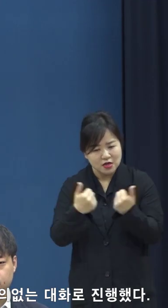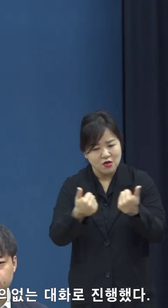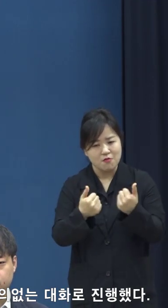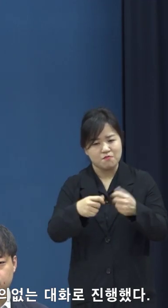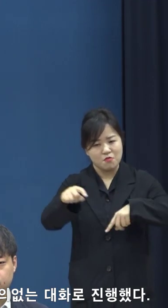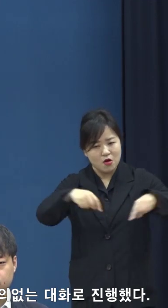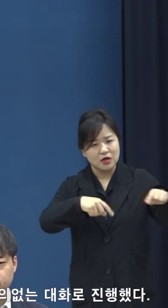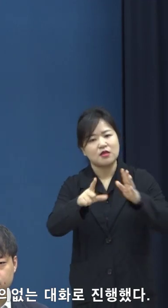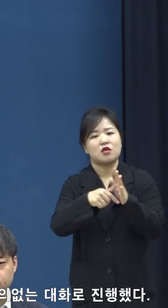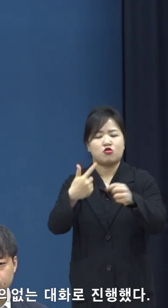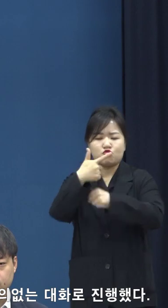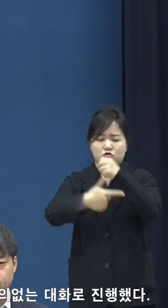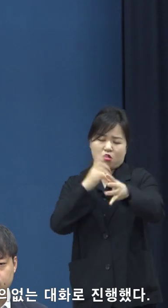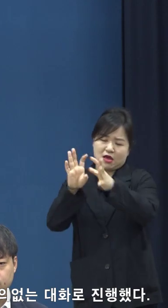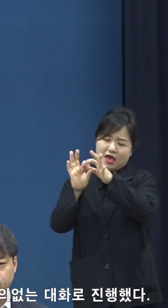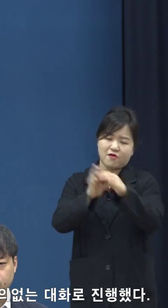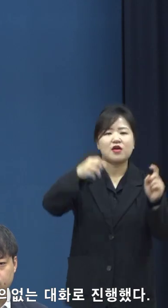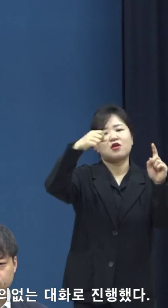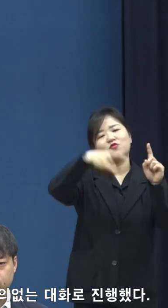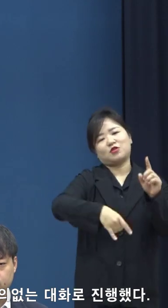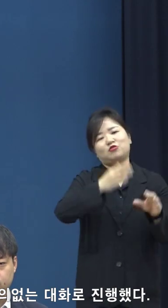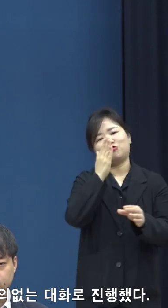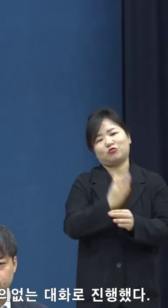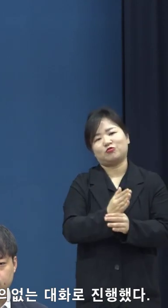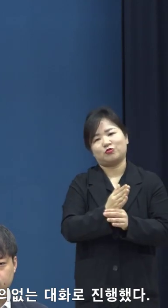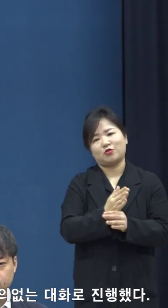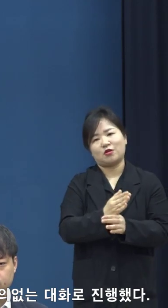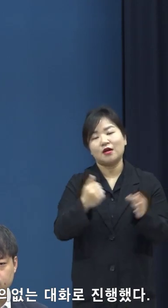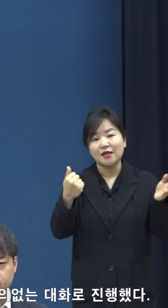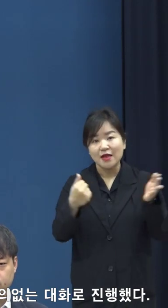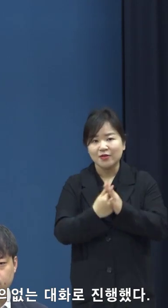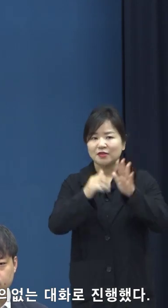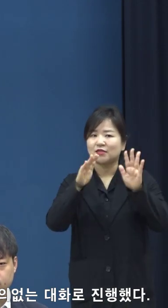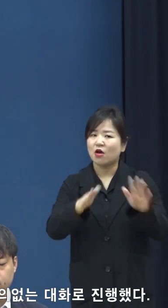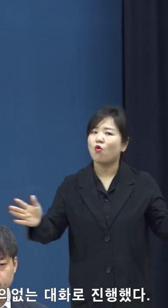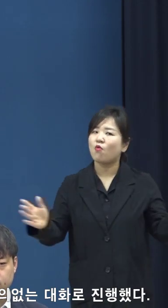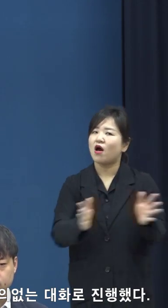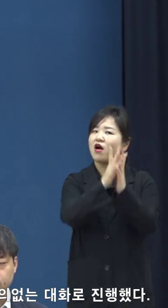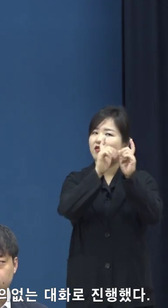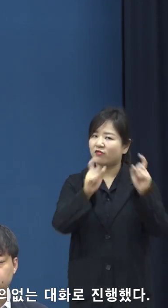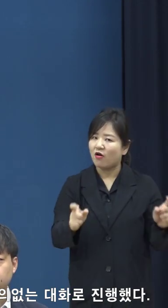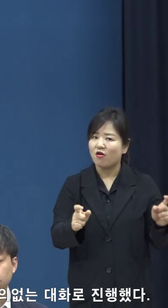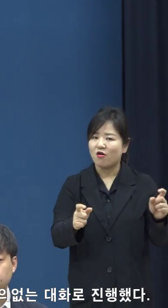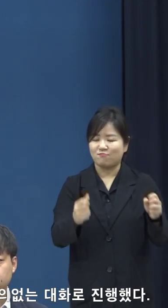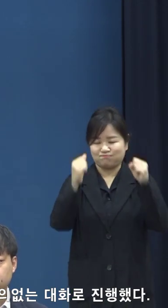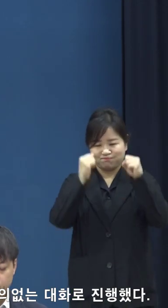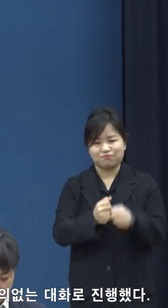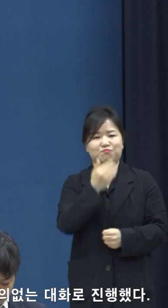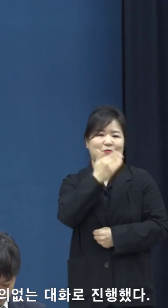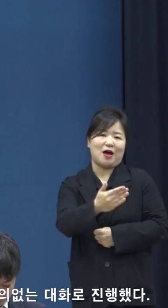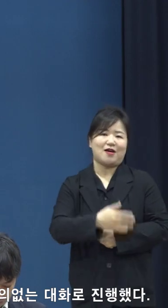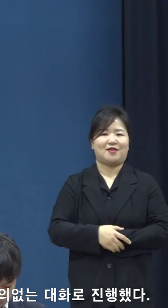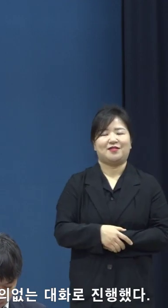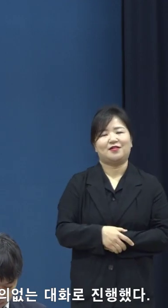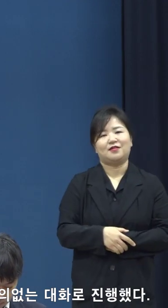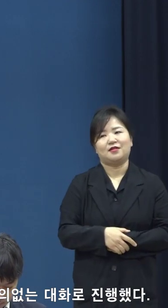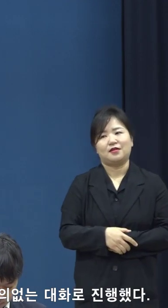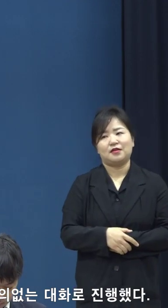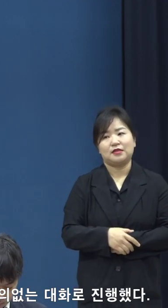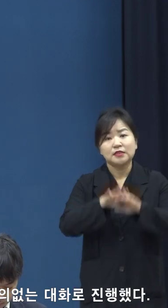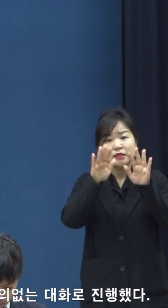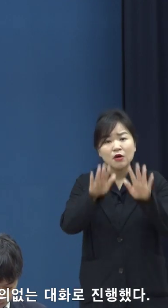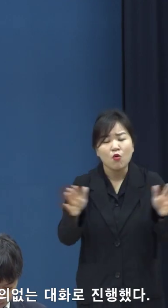지수에서 6년 연속 1위를 하고 있는 것입니다. 그래서 현재 우리 화성시가 이렇게 존재하고 있어요.